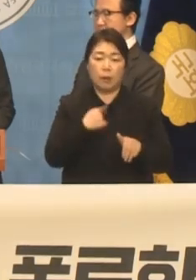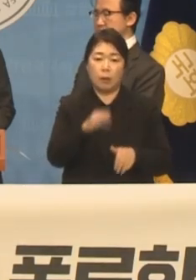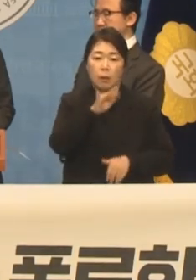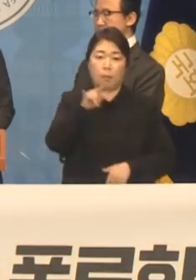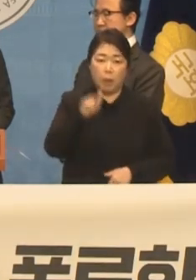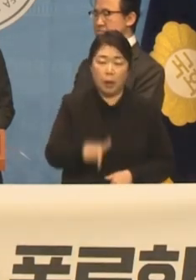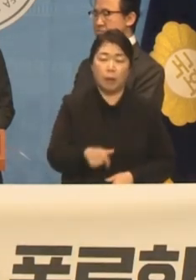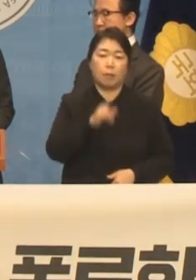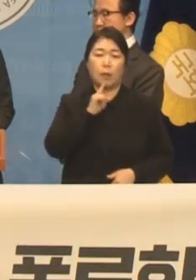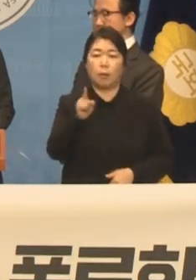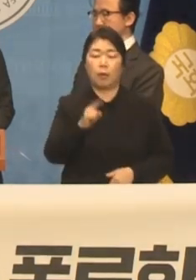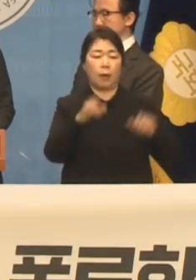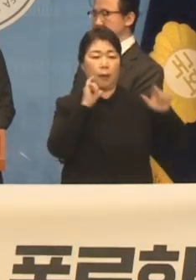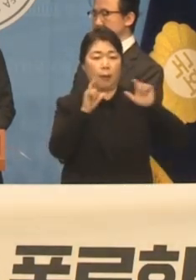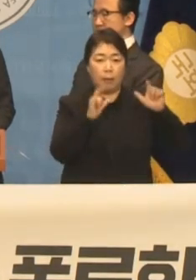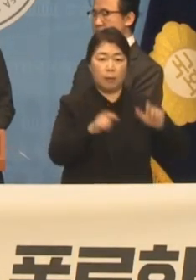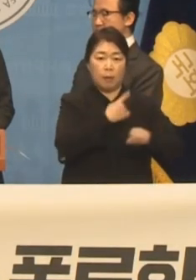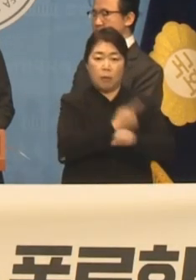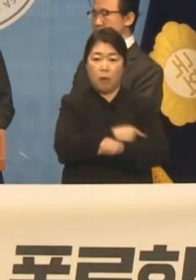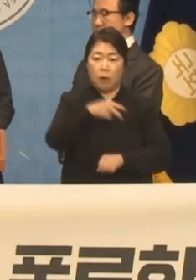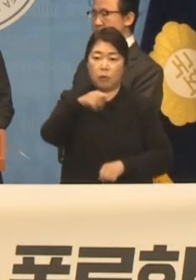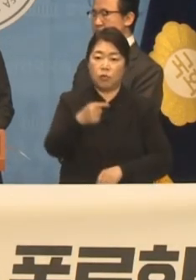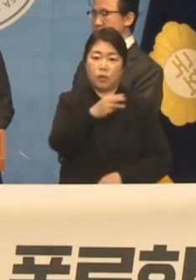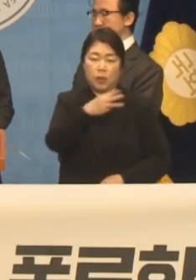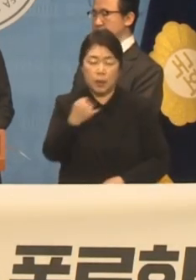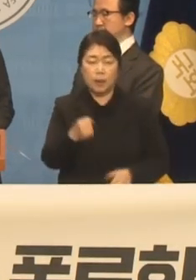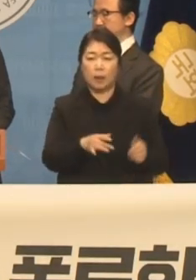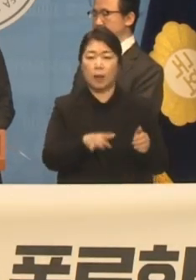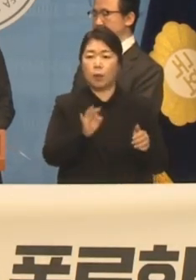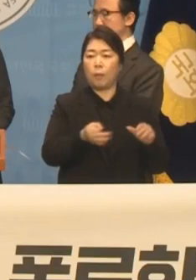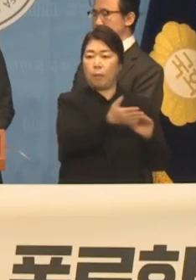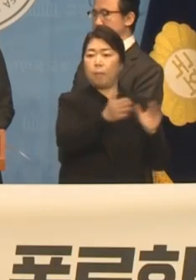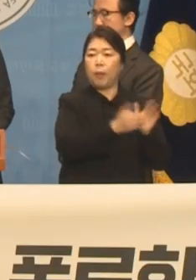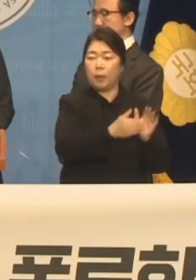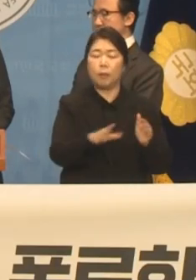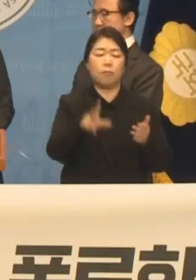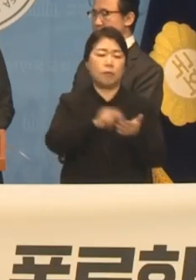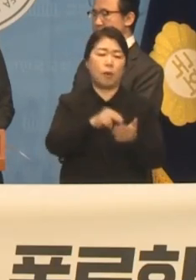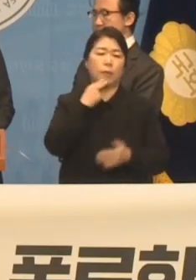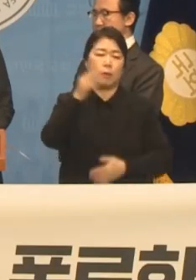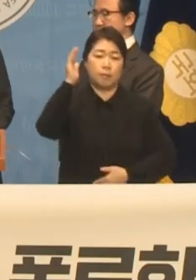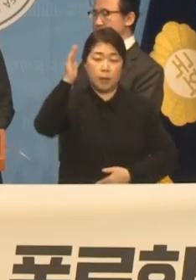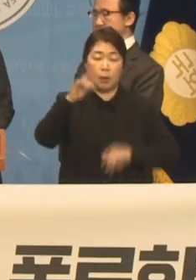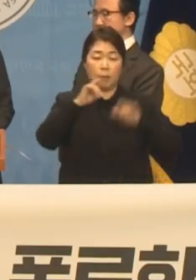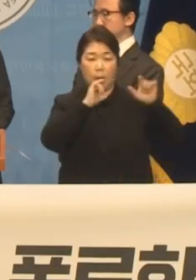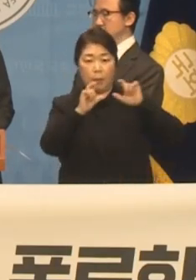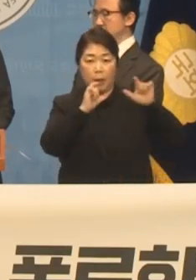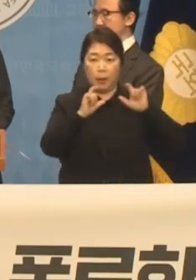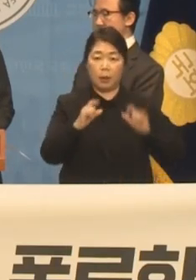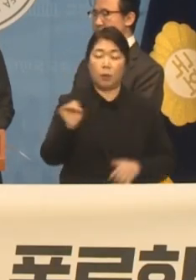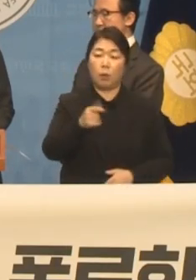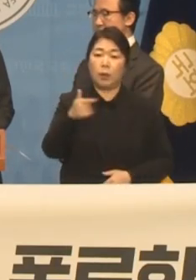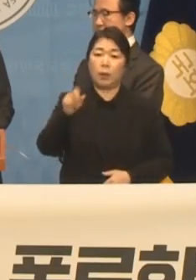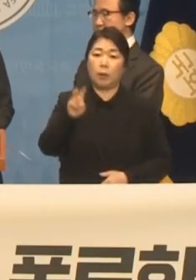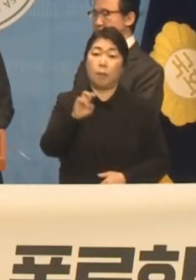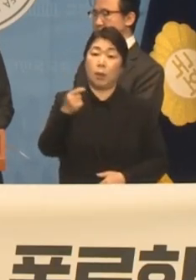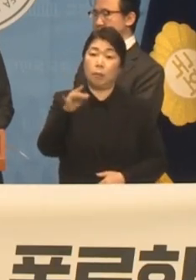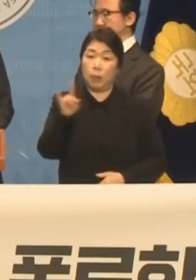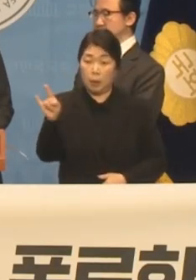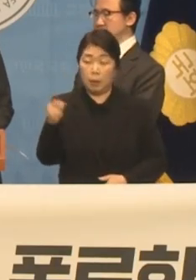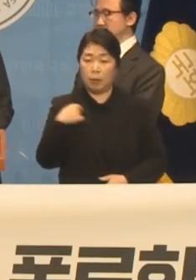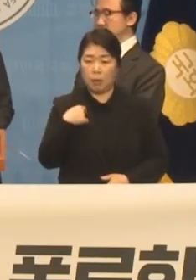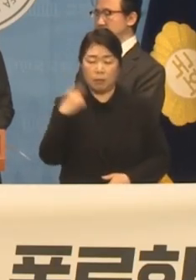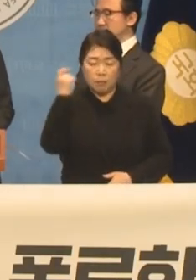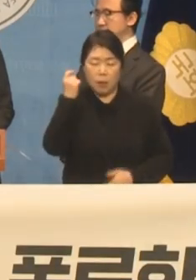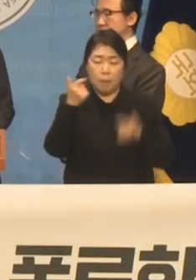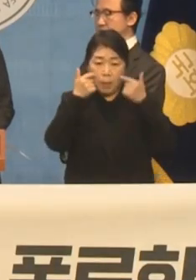떠들고 다녔습니다 권수에 약천 났으니까 문제 없을 거라고 김만배 테도 저는 똑똑히 들었습니다